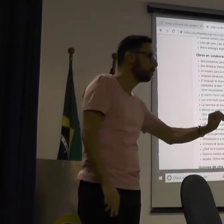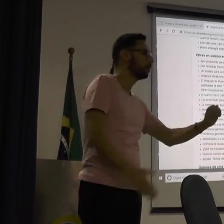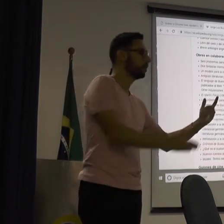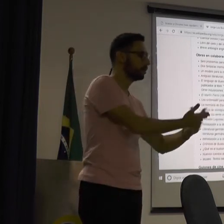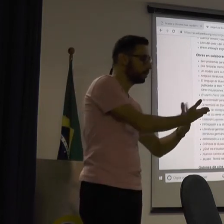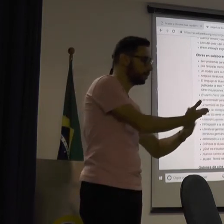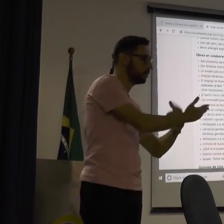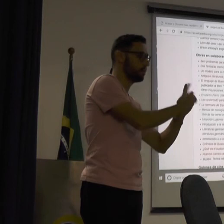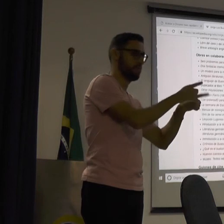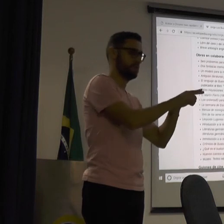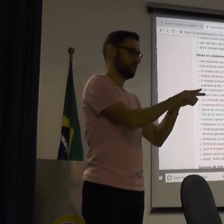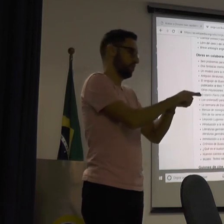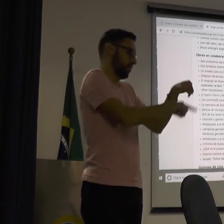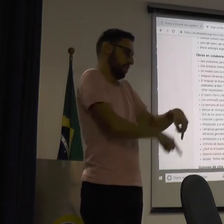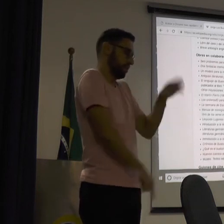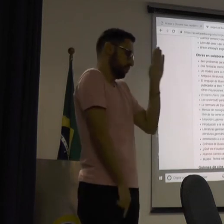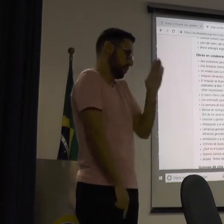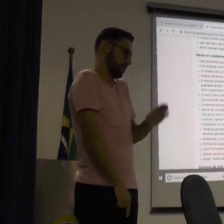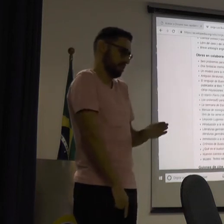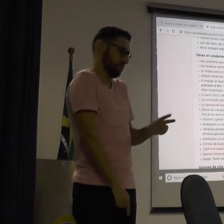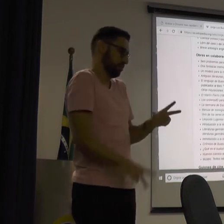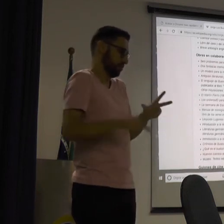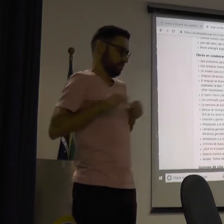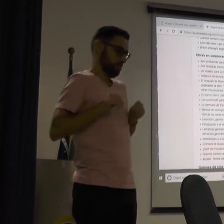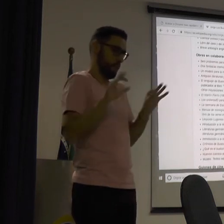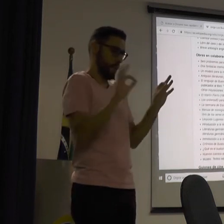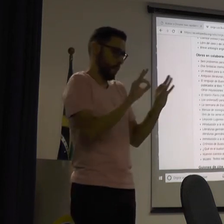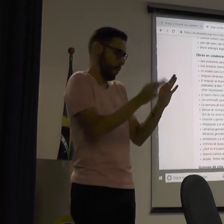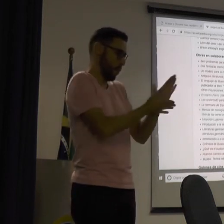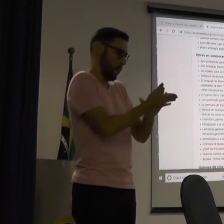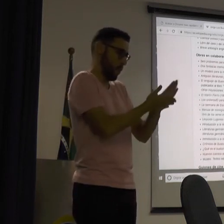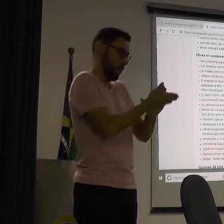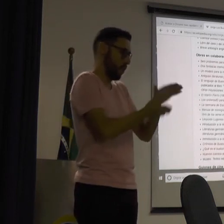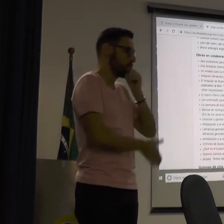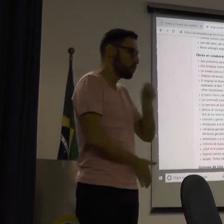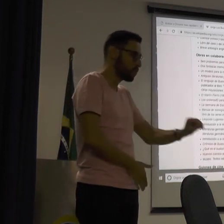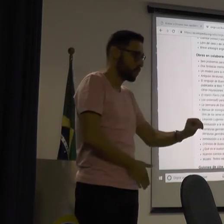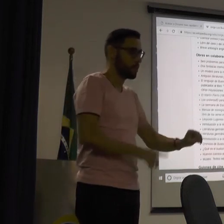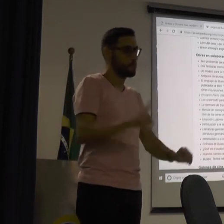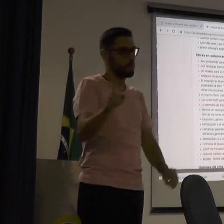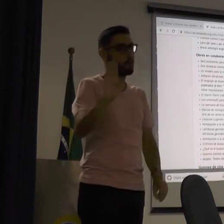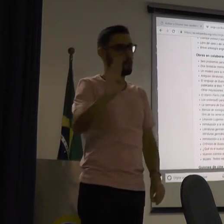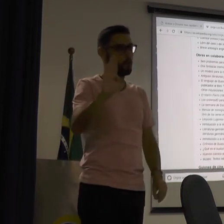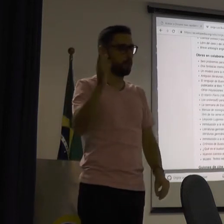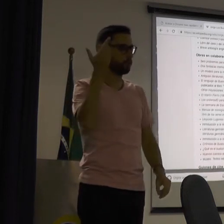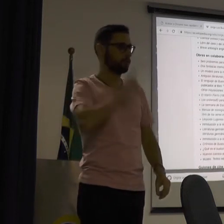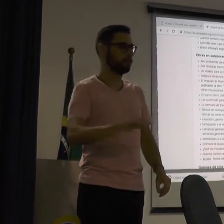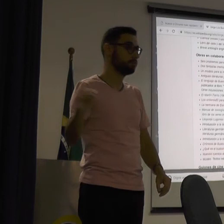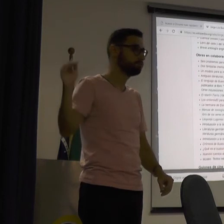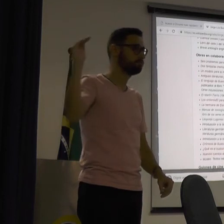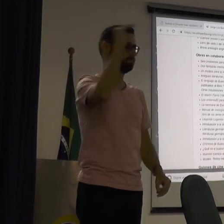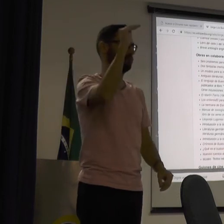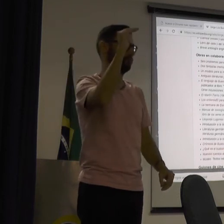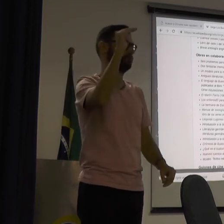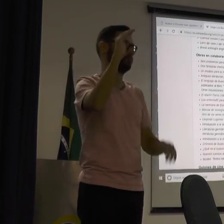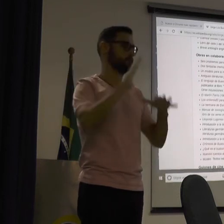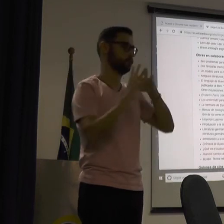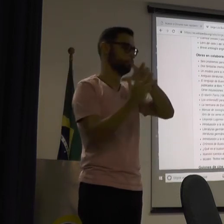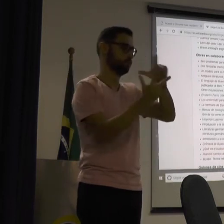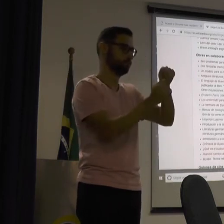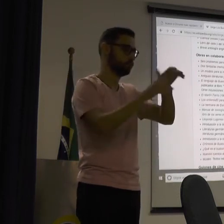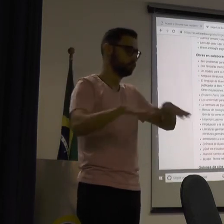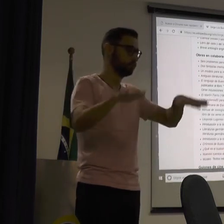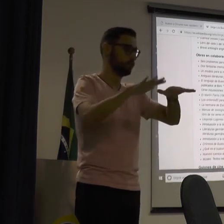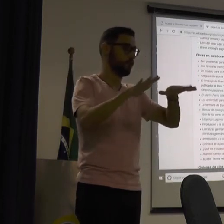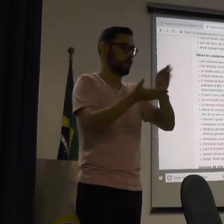é reconhecido ainda hoje. O Borges foi reconhecido quase que imediatamente. Ele ainda não é reconhecido